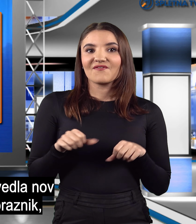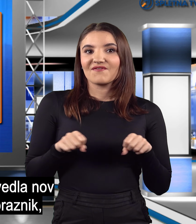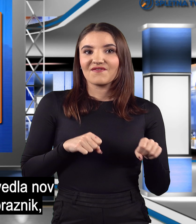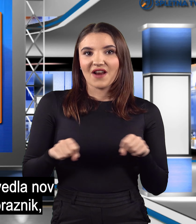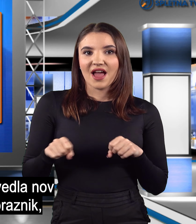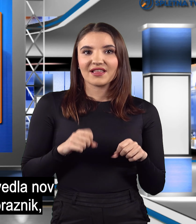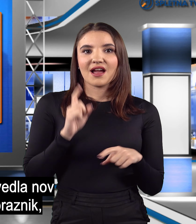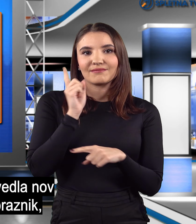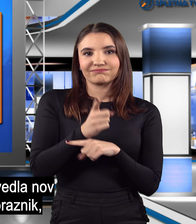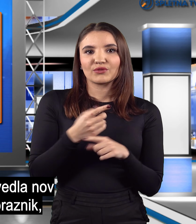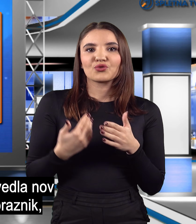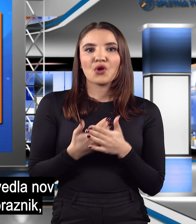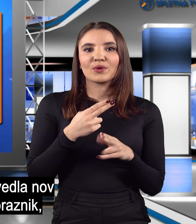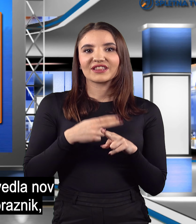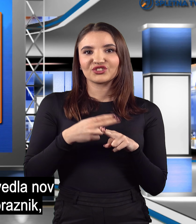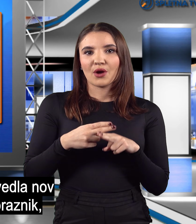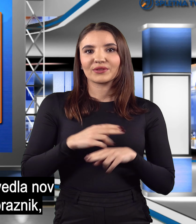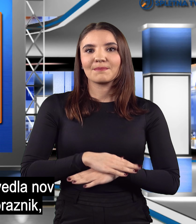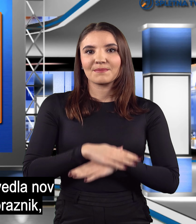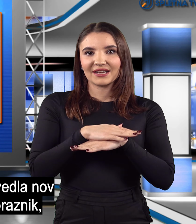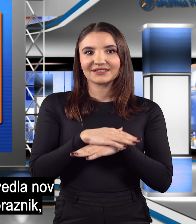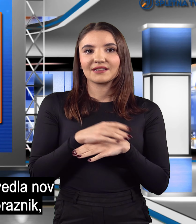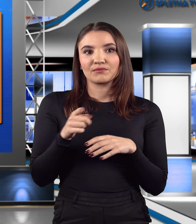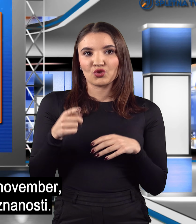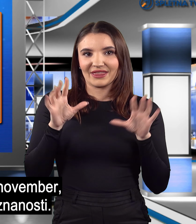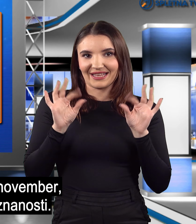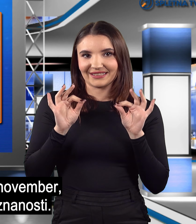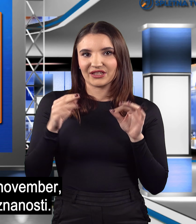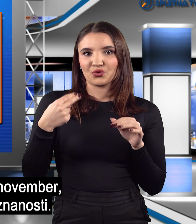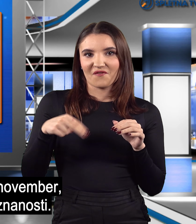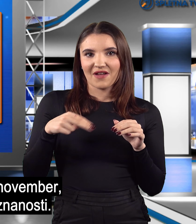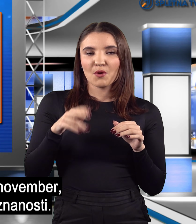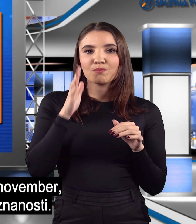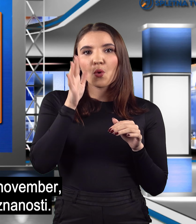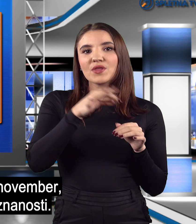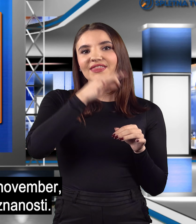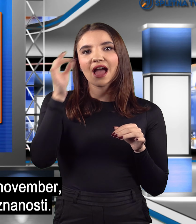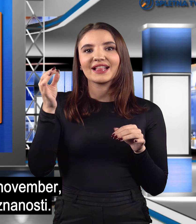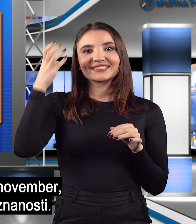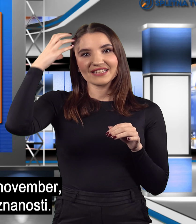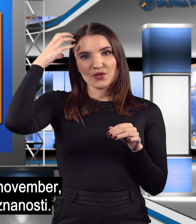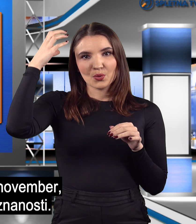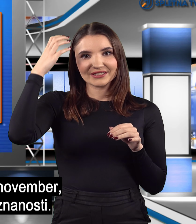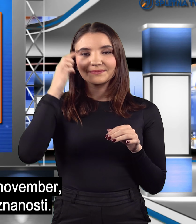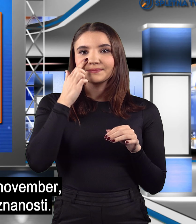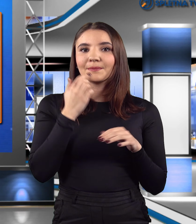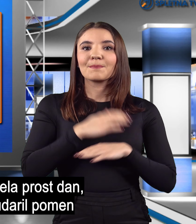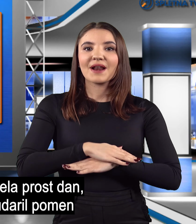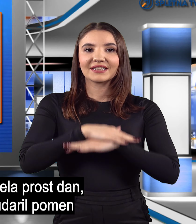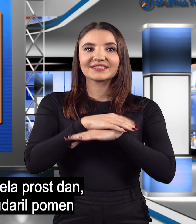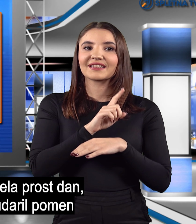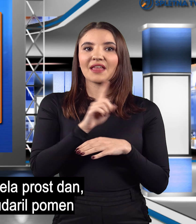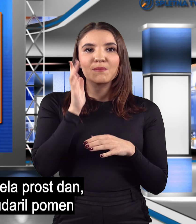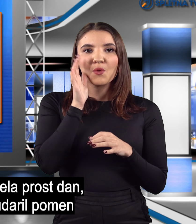Vlada je uvedla nov državni praznik, in sicer 10. november, ki bo dan znanosti. Praznik ne bo dela